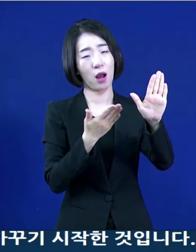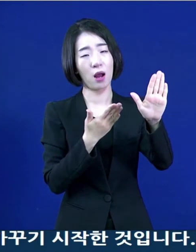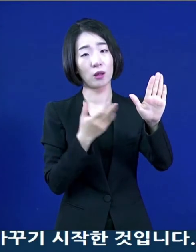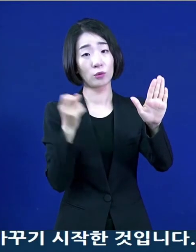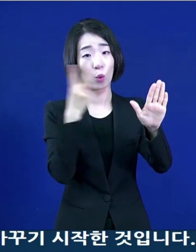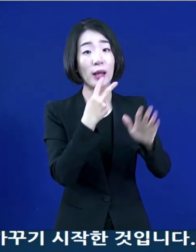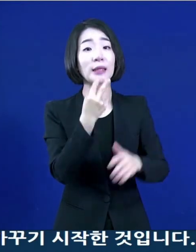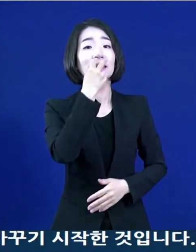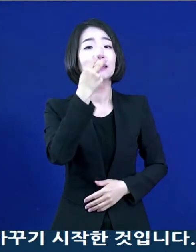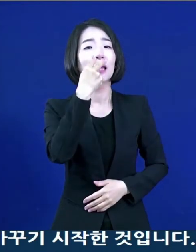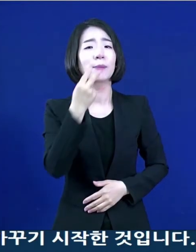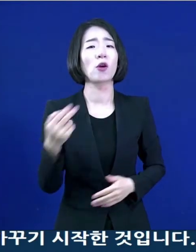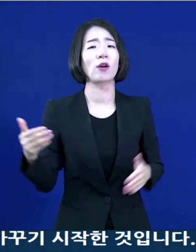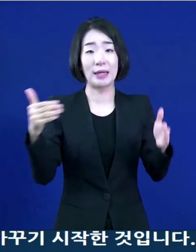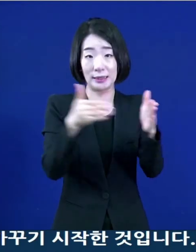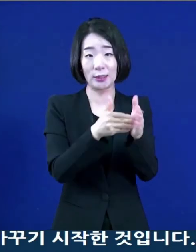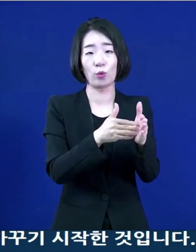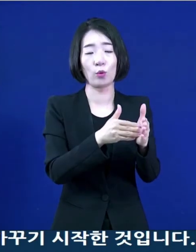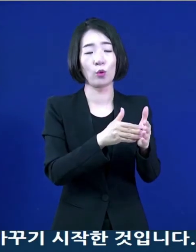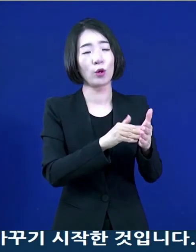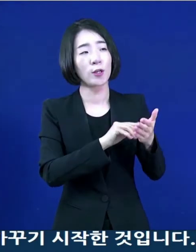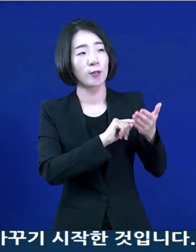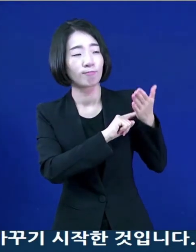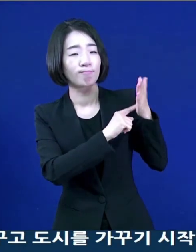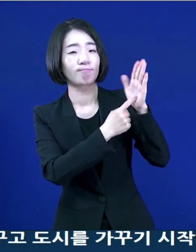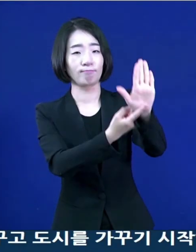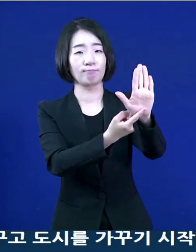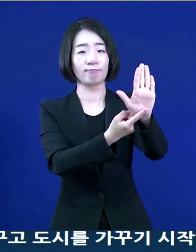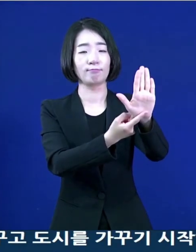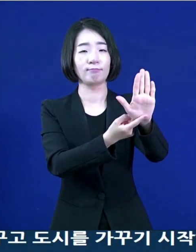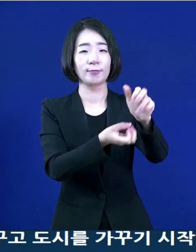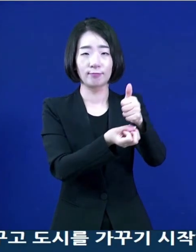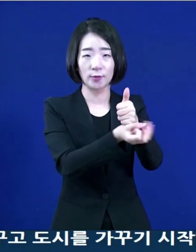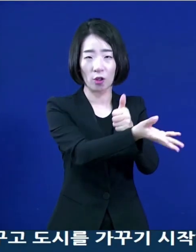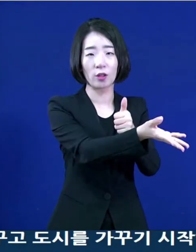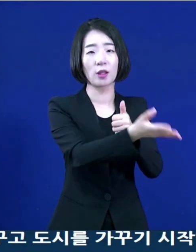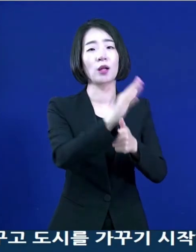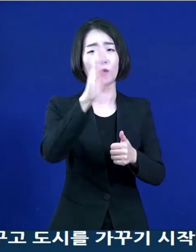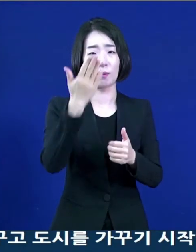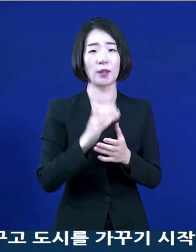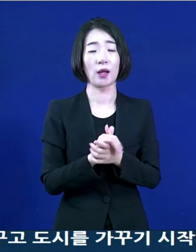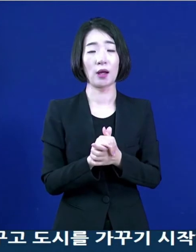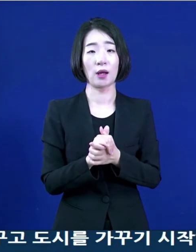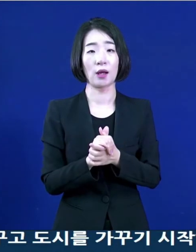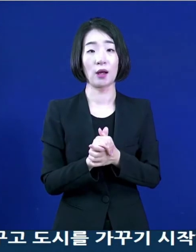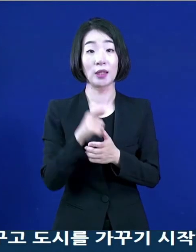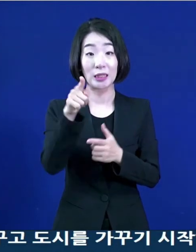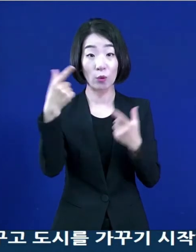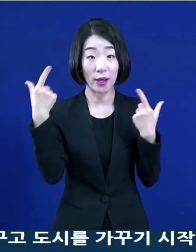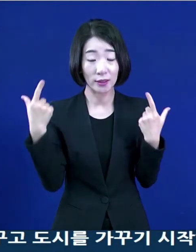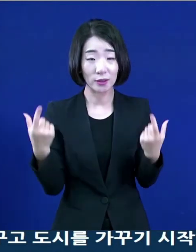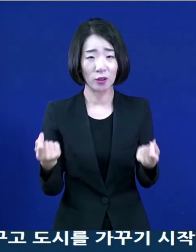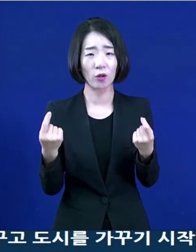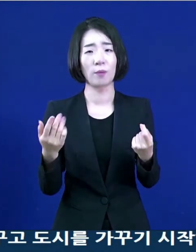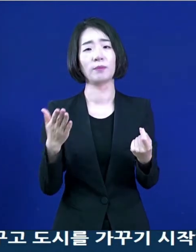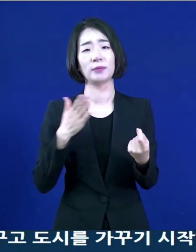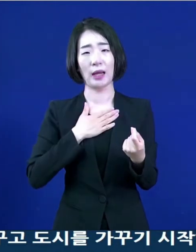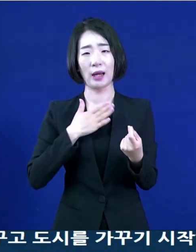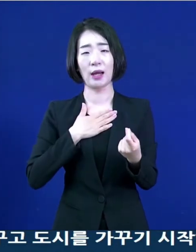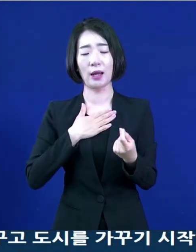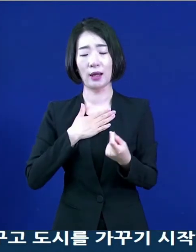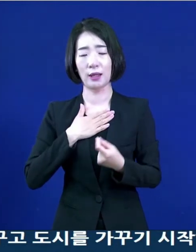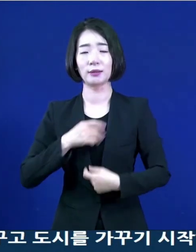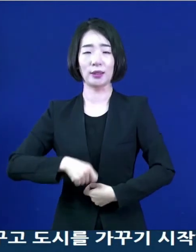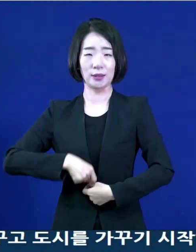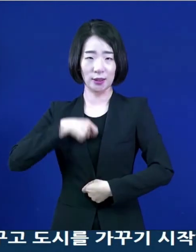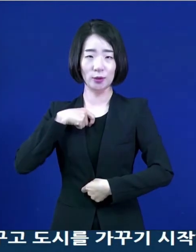겁니다. 여러분, 가꾸는 사람이 되어야 됩니다. 가정을 가꾸고 교회를